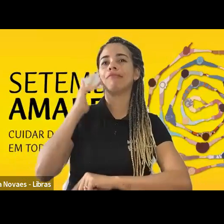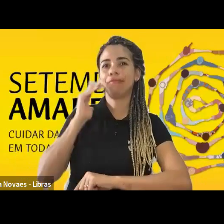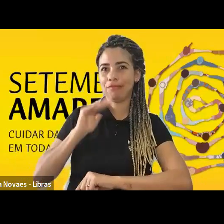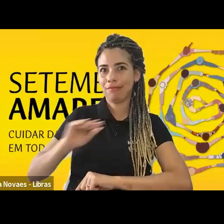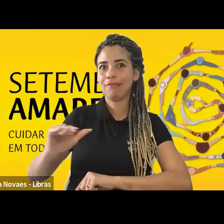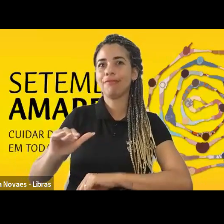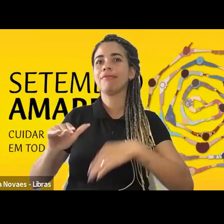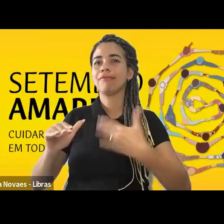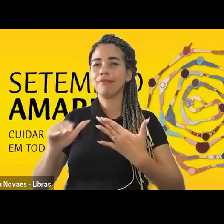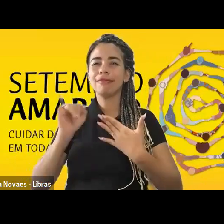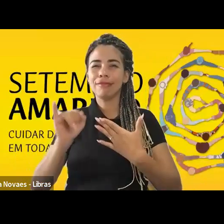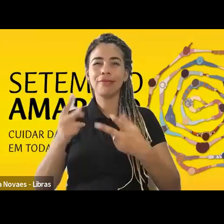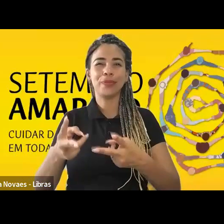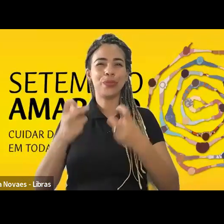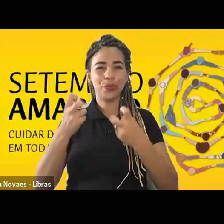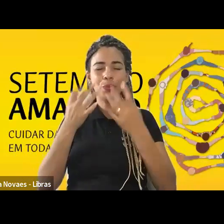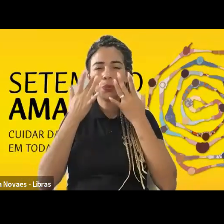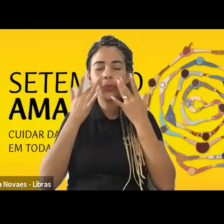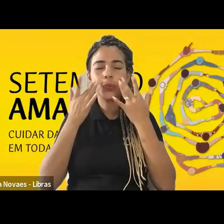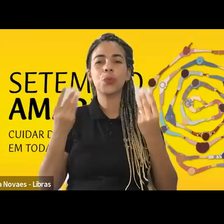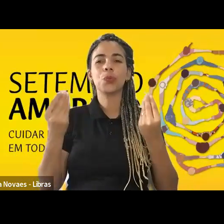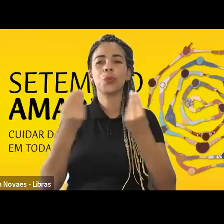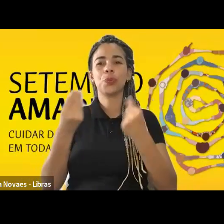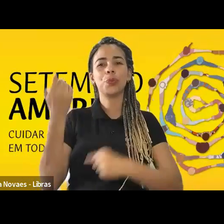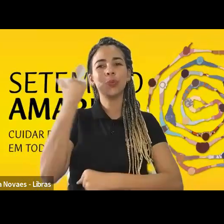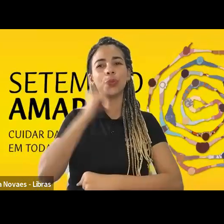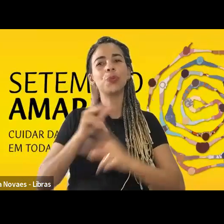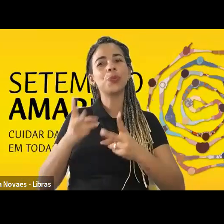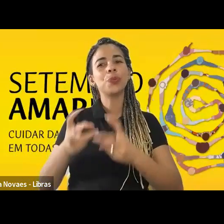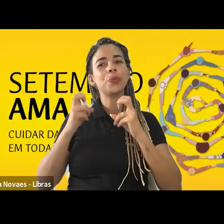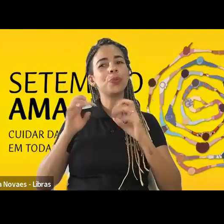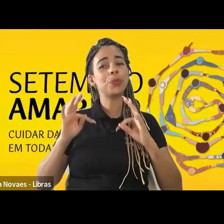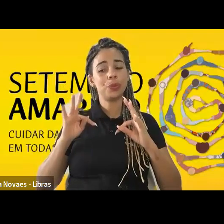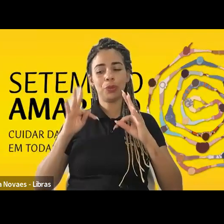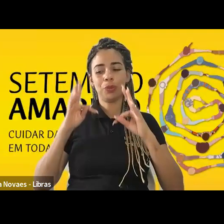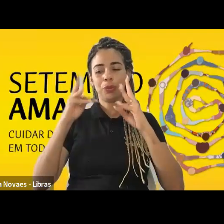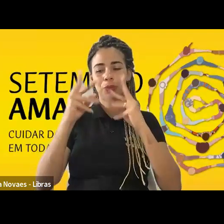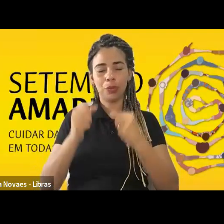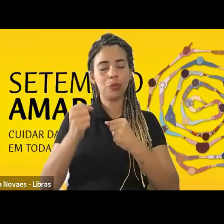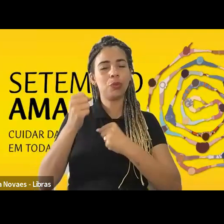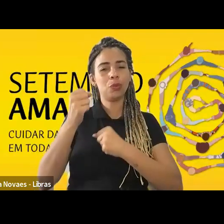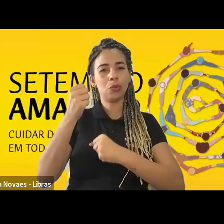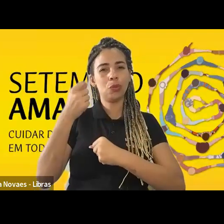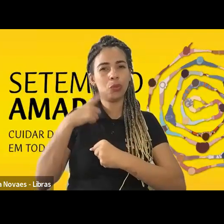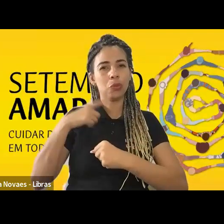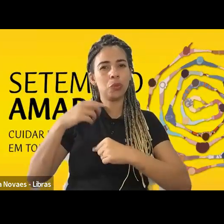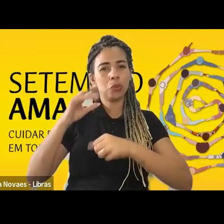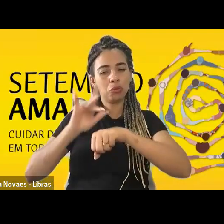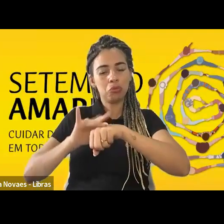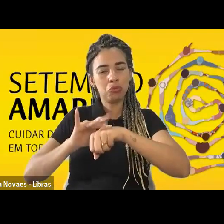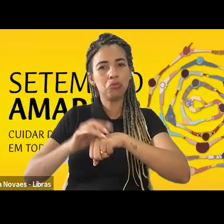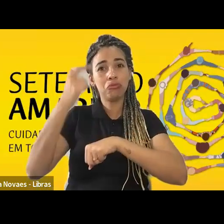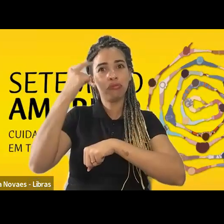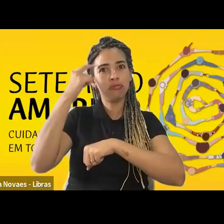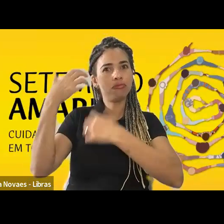gente olhar com cuidado, né, é possível que todas as doenças mentais ou todos os sofrimentos de ordem